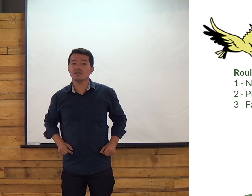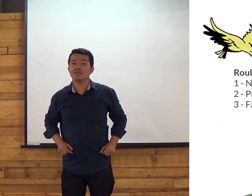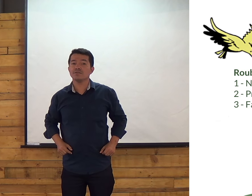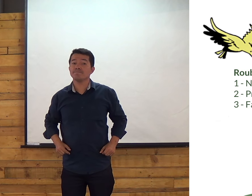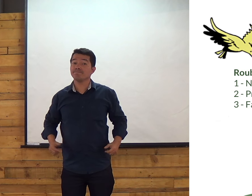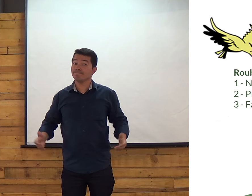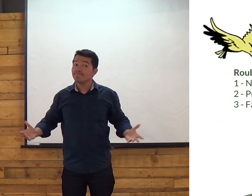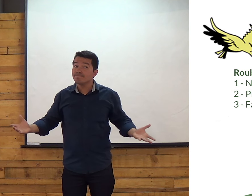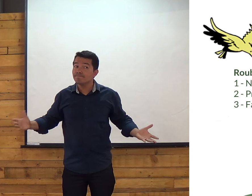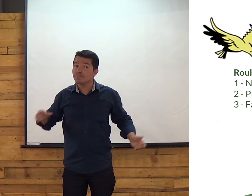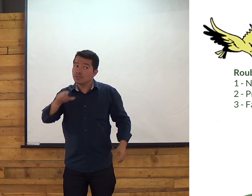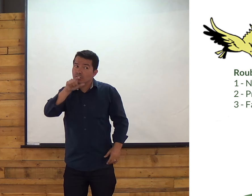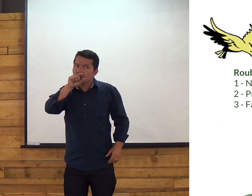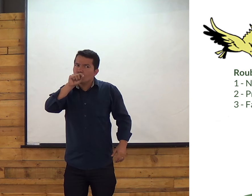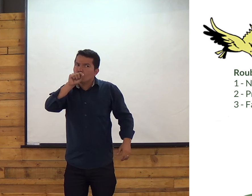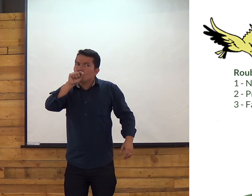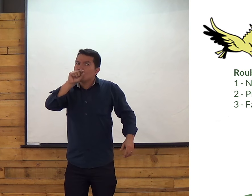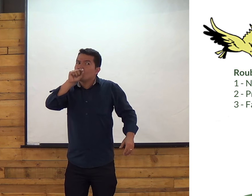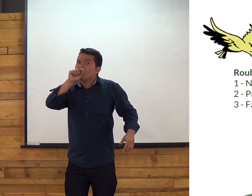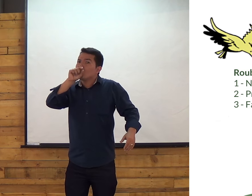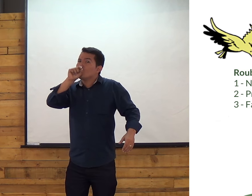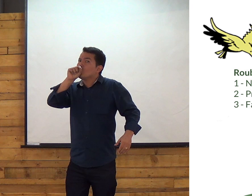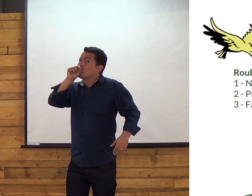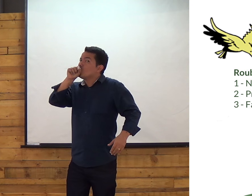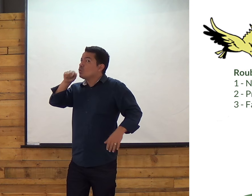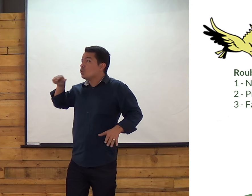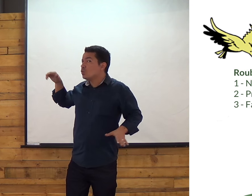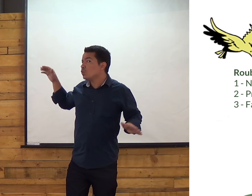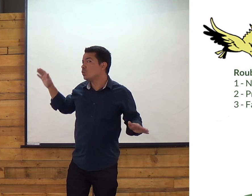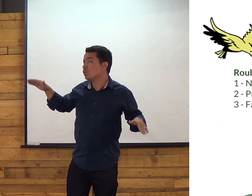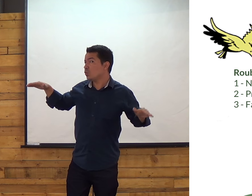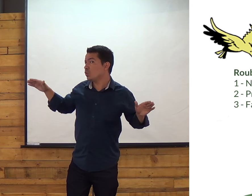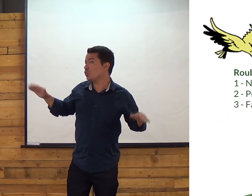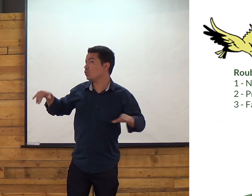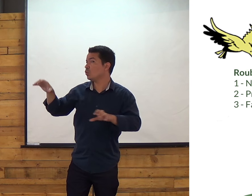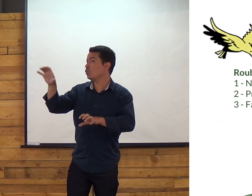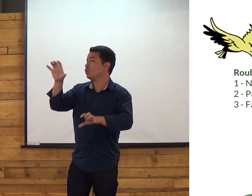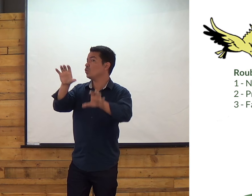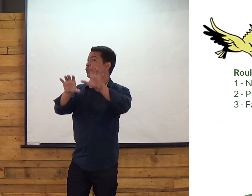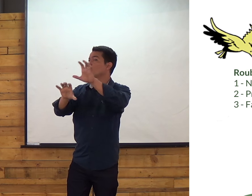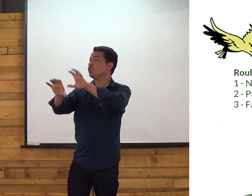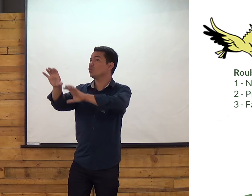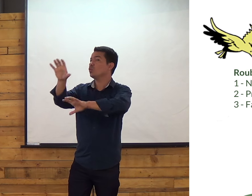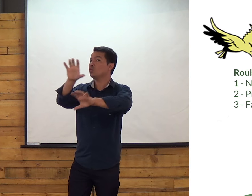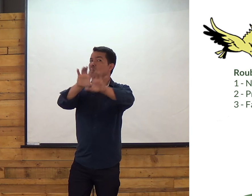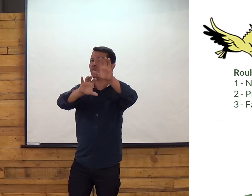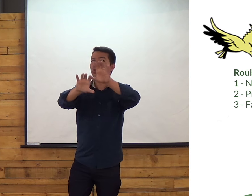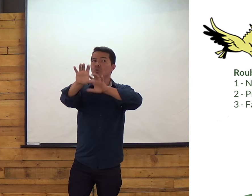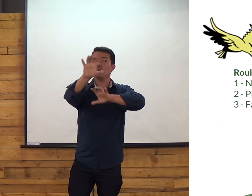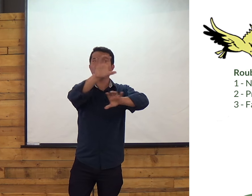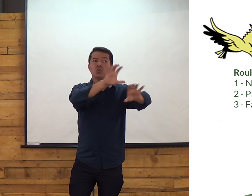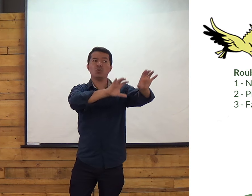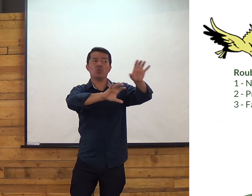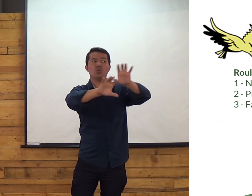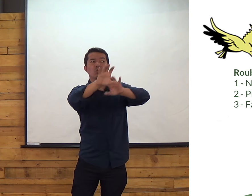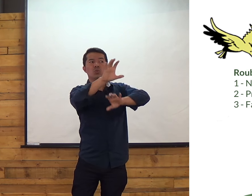atrapalhado? O que tem te atrapalhado? Esse pássaro tem tentado